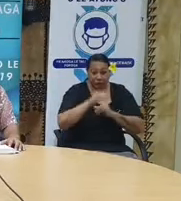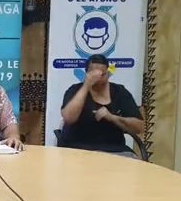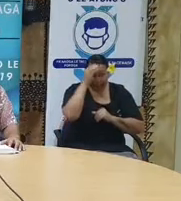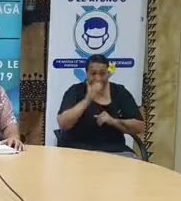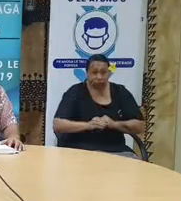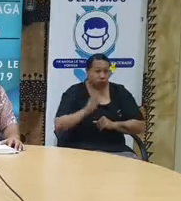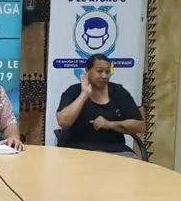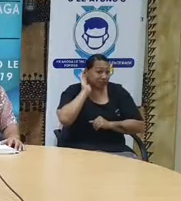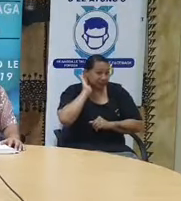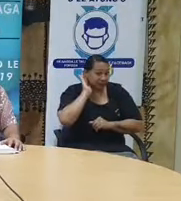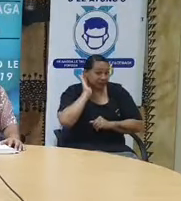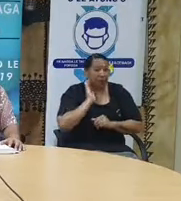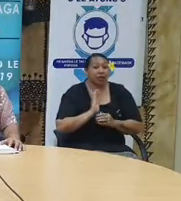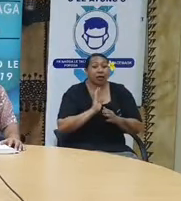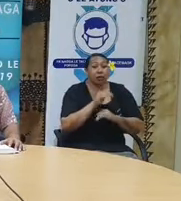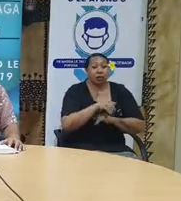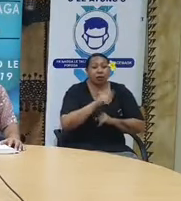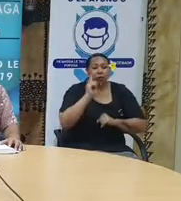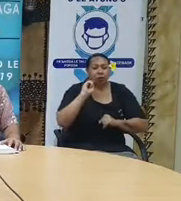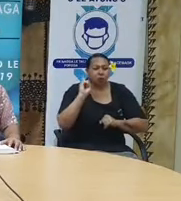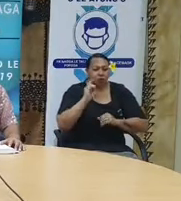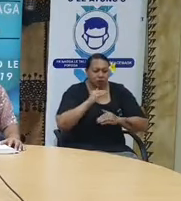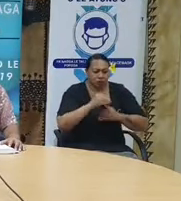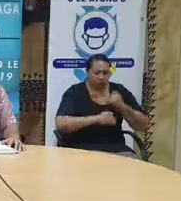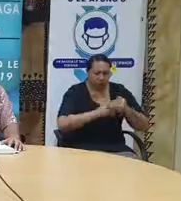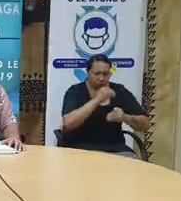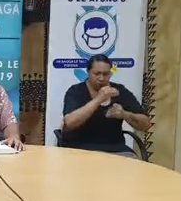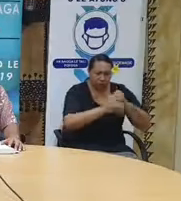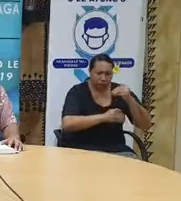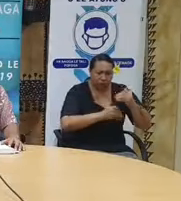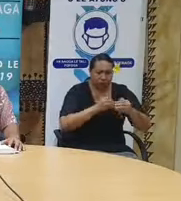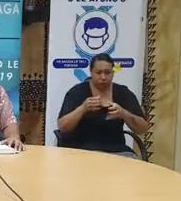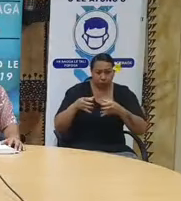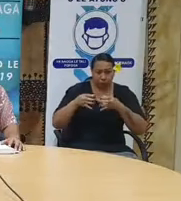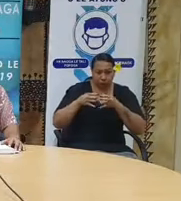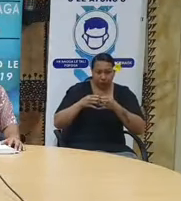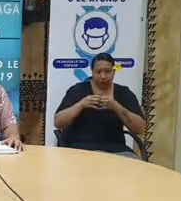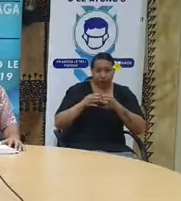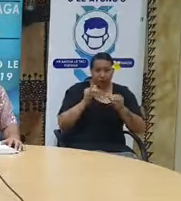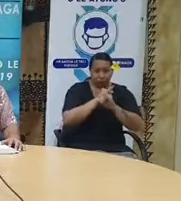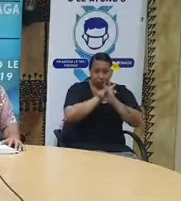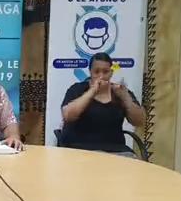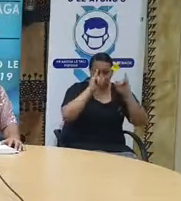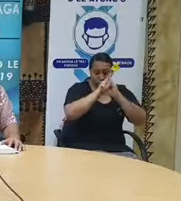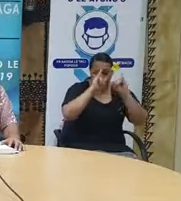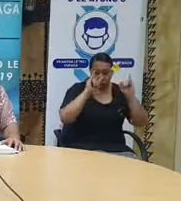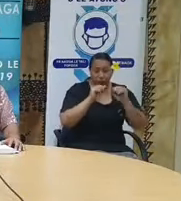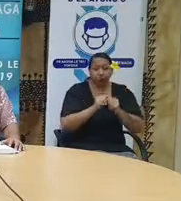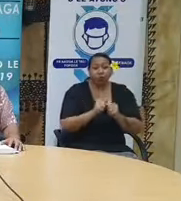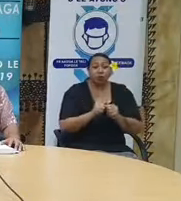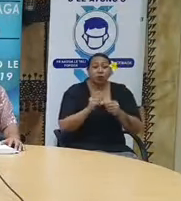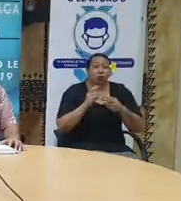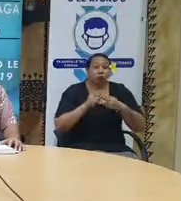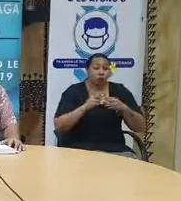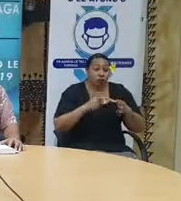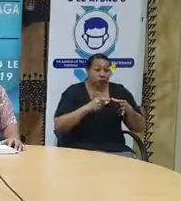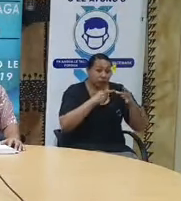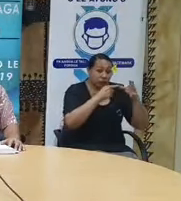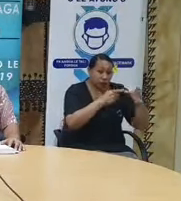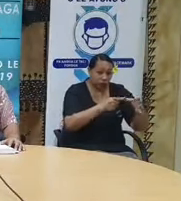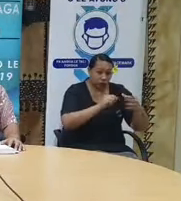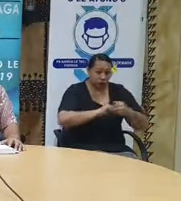ia fa solomo nga luena ta to committee fa la fa fuse e le talia tu le fa mai o